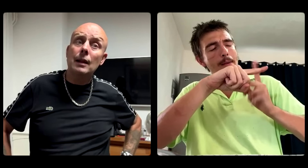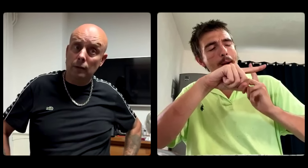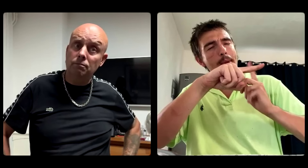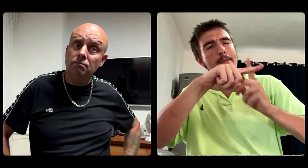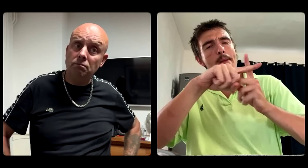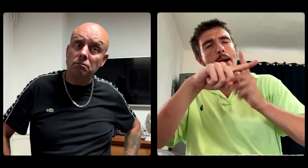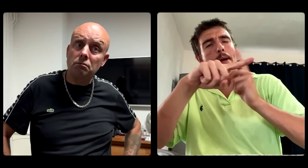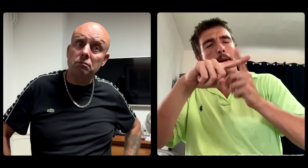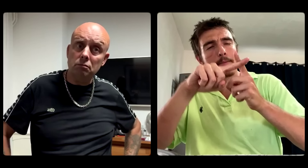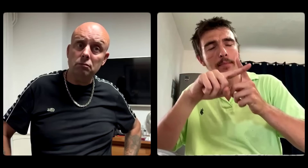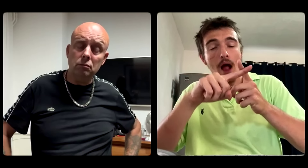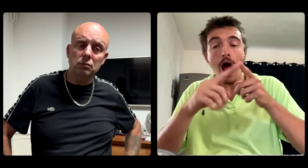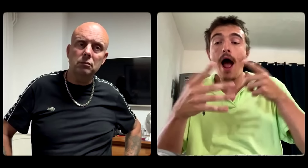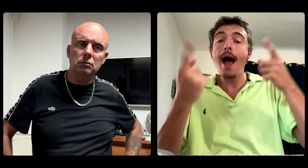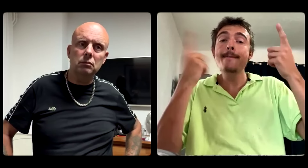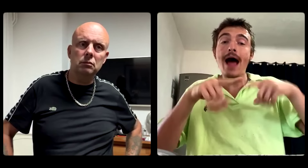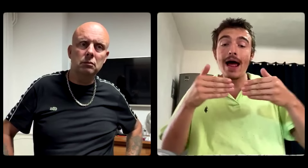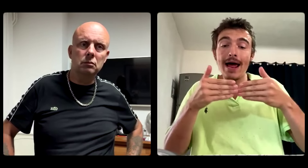Ik vraag het toch.